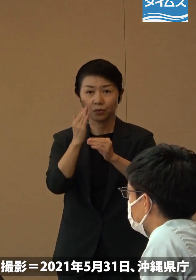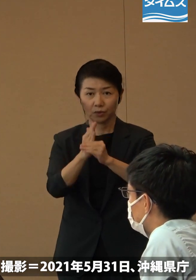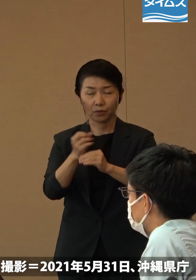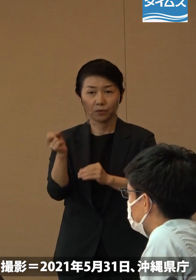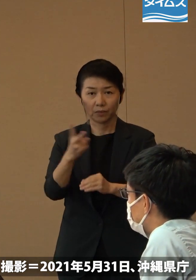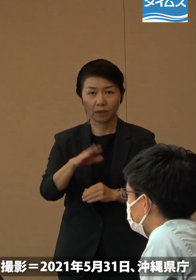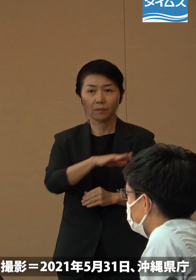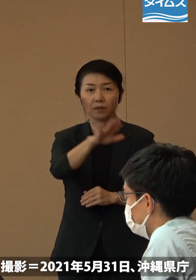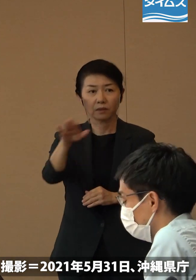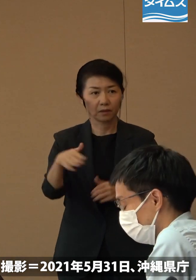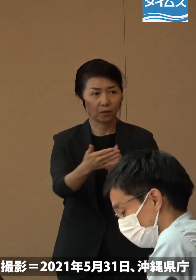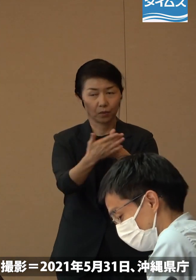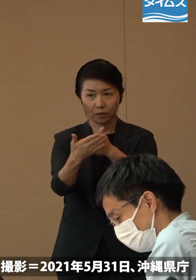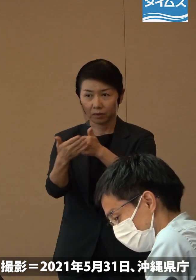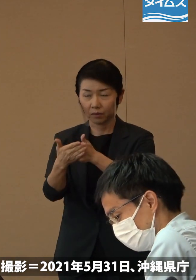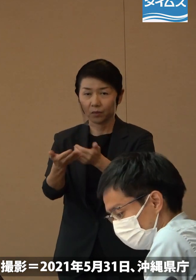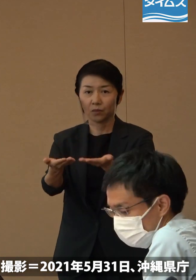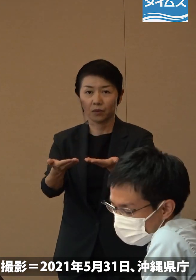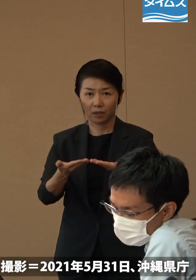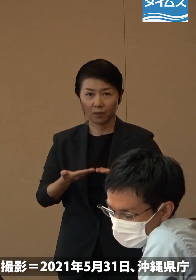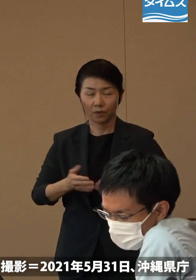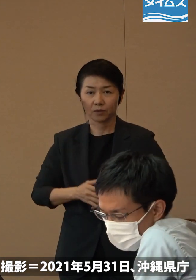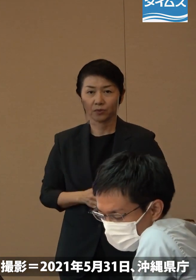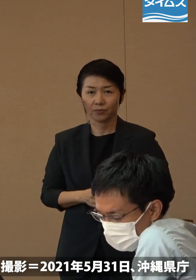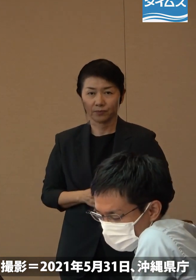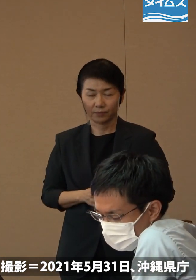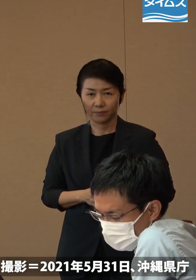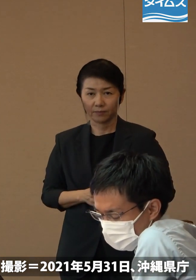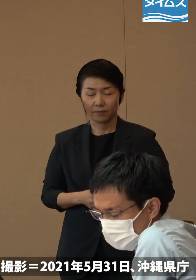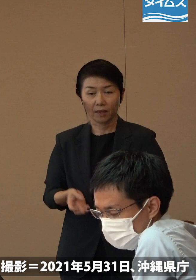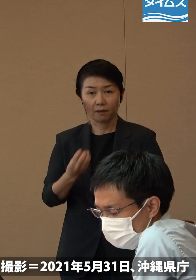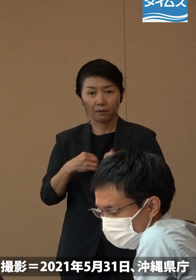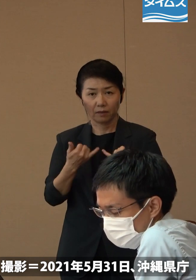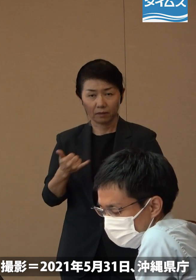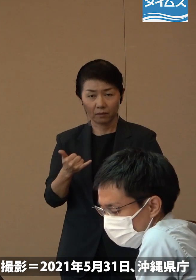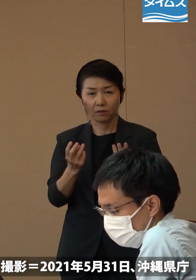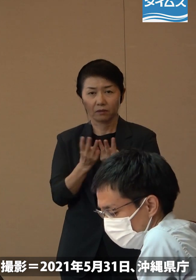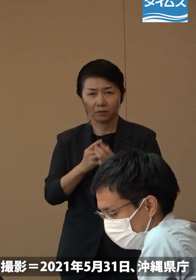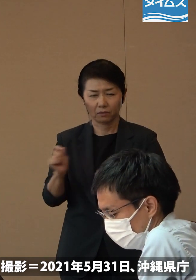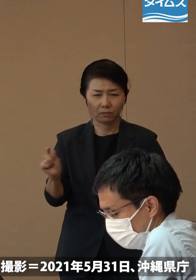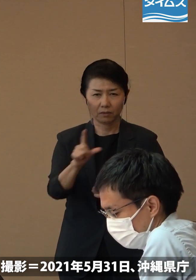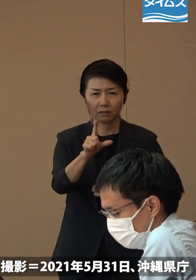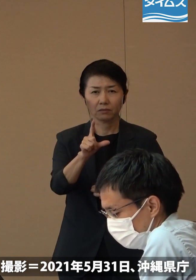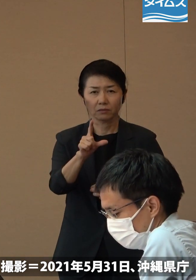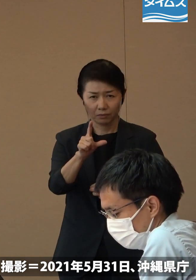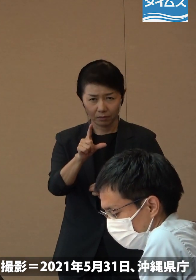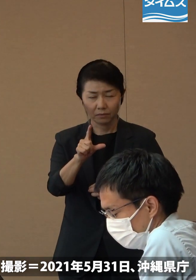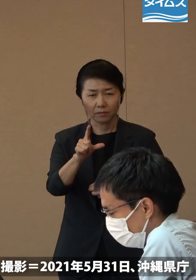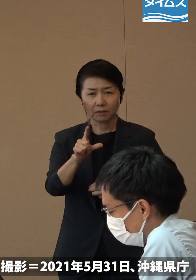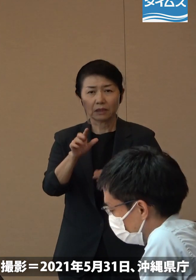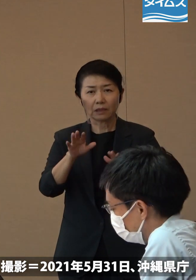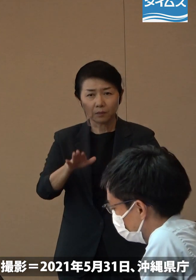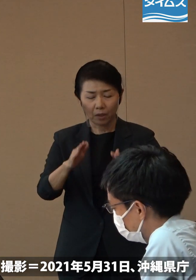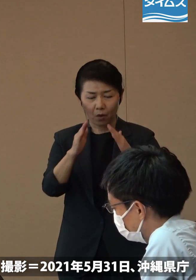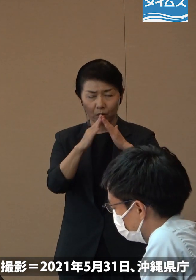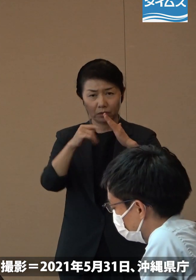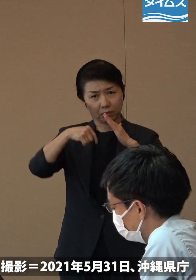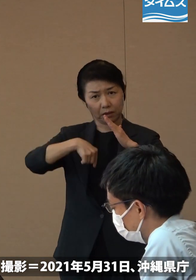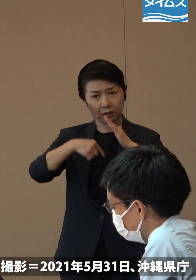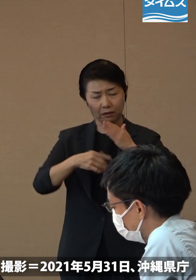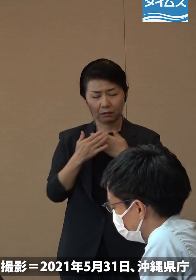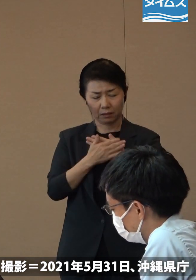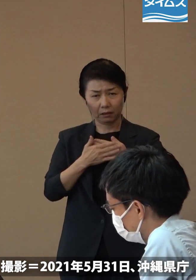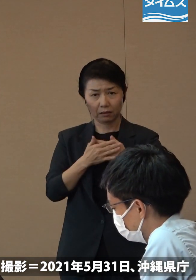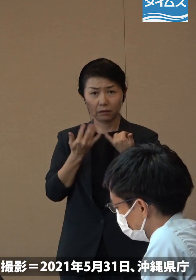からご支援ご協力をいただいております。感染者の急増に伴い増えている自宅療養の方への体調管